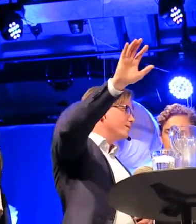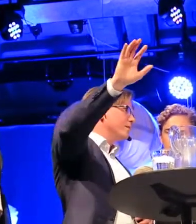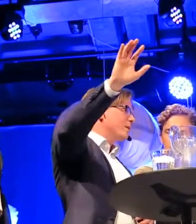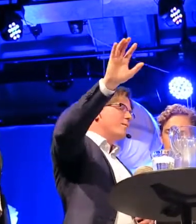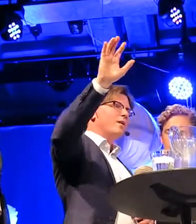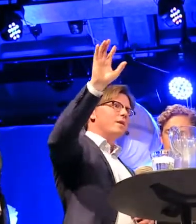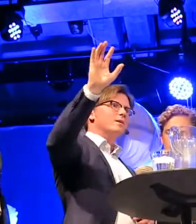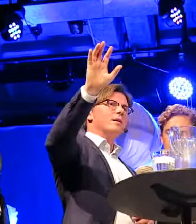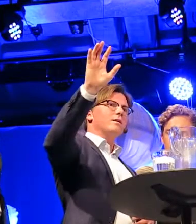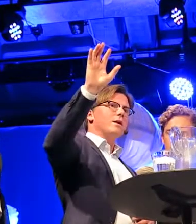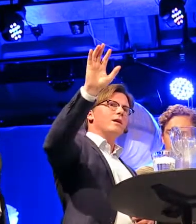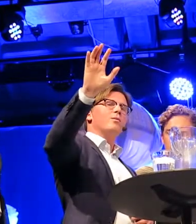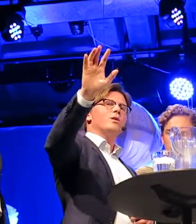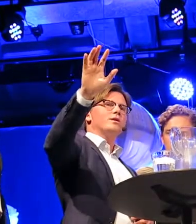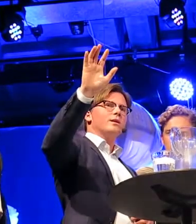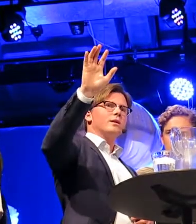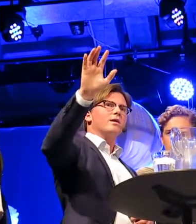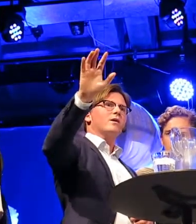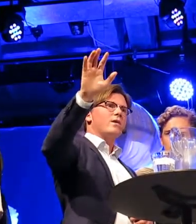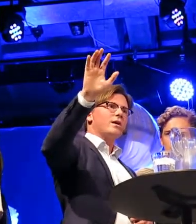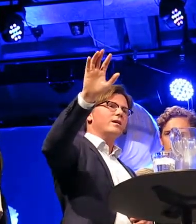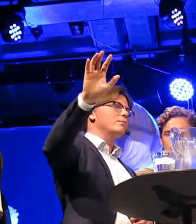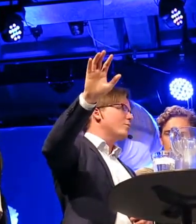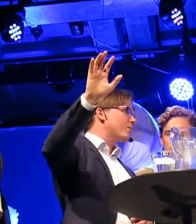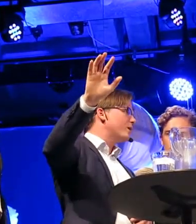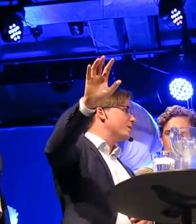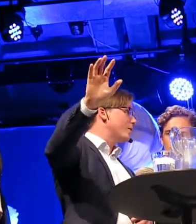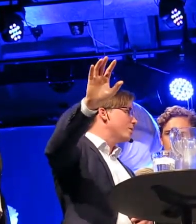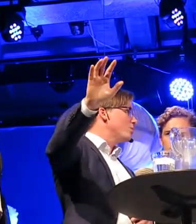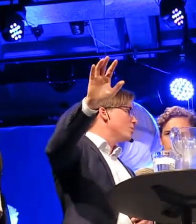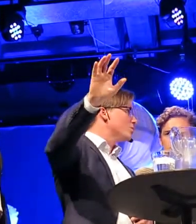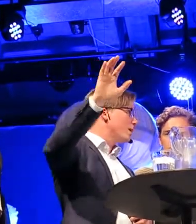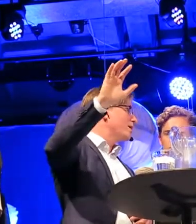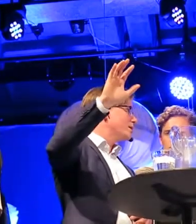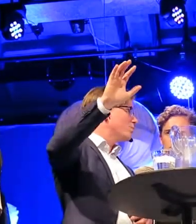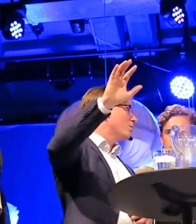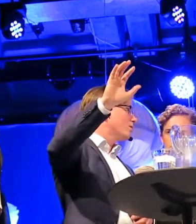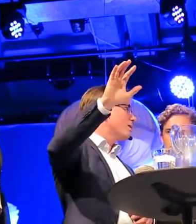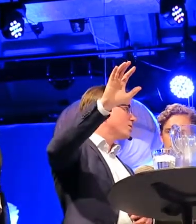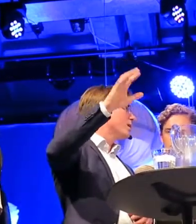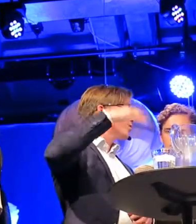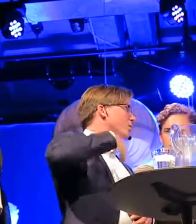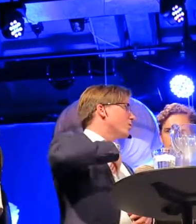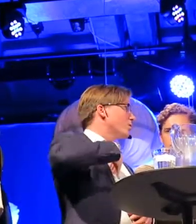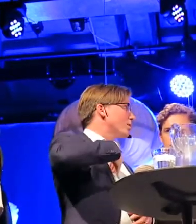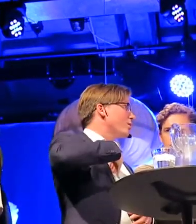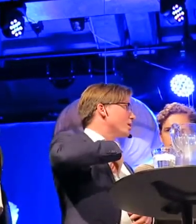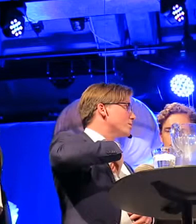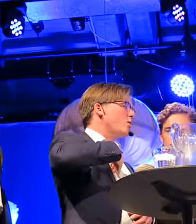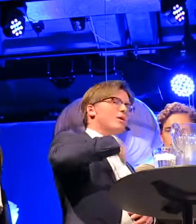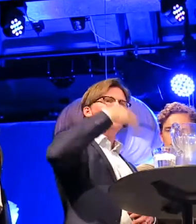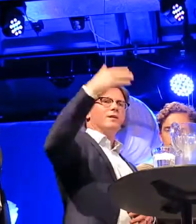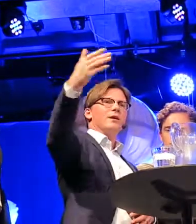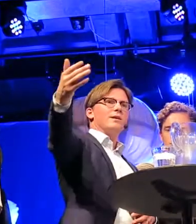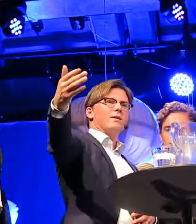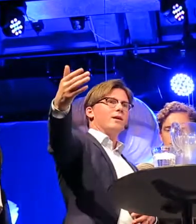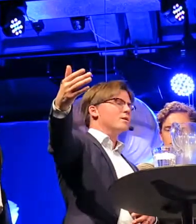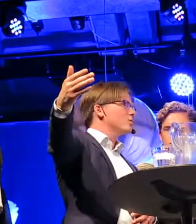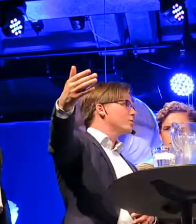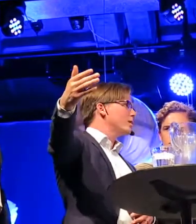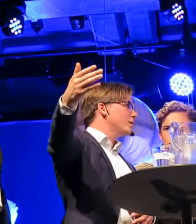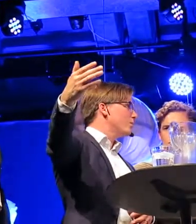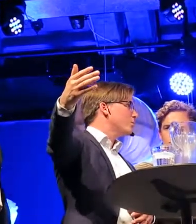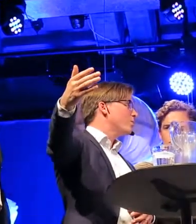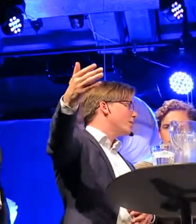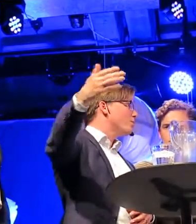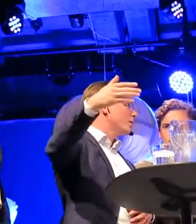i Brasilien. Men jag fattar att är jag politiker i ett land med favelor med mycket fattiga människor, så är det lite svårt för mig att säga att nu ska jag ta ett klimatansvar när rika världen